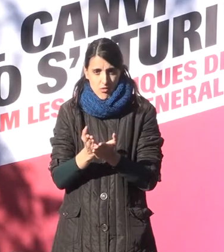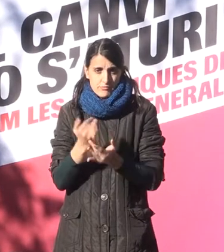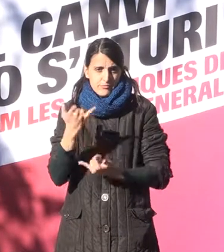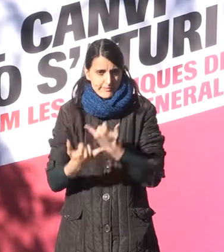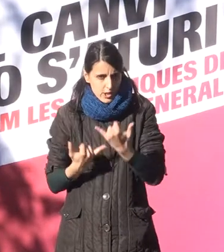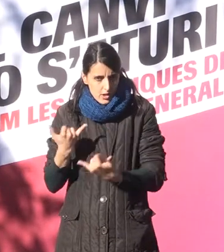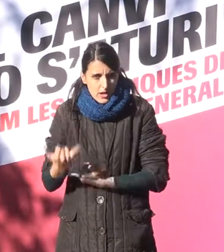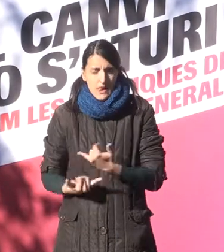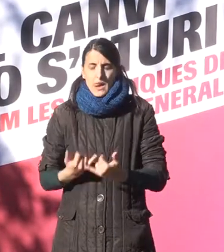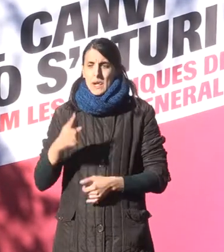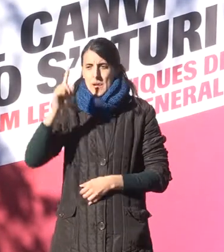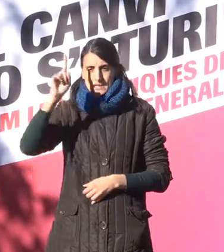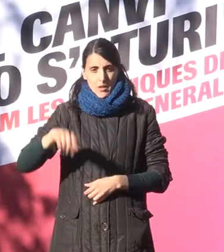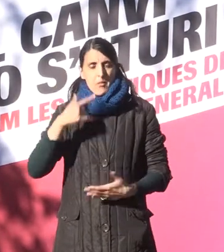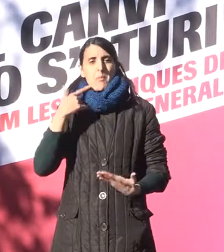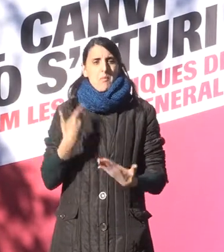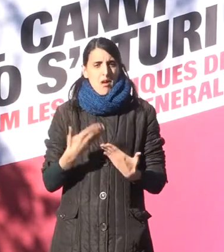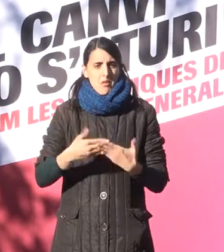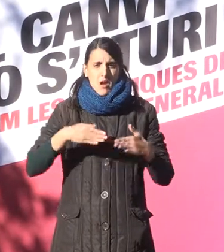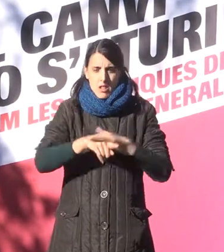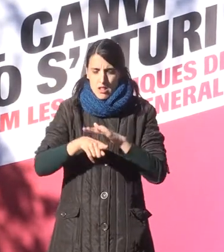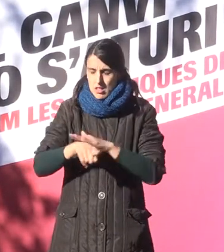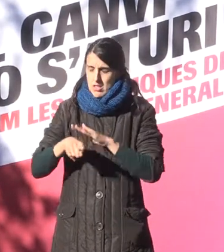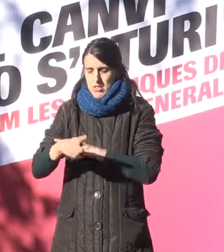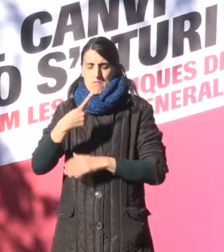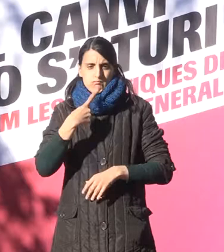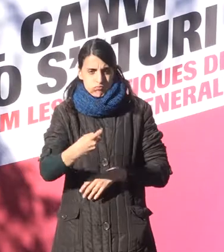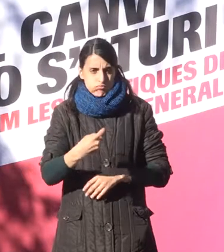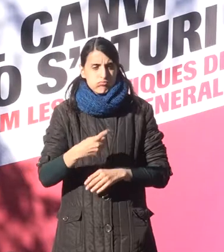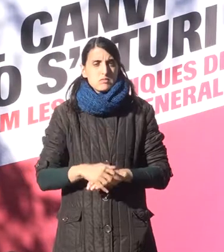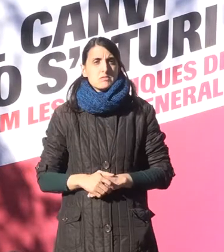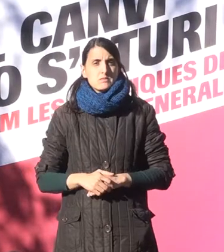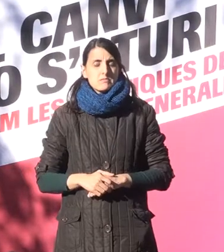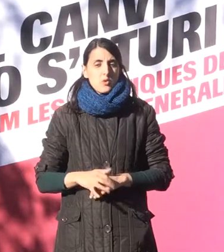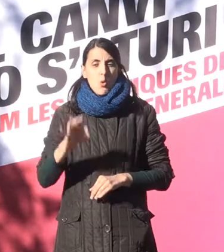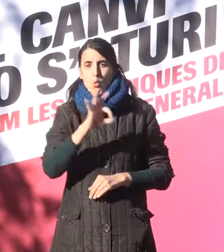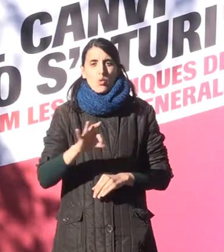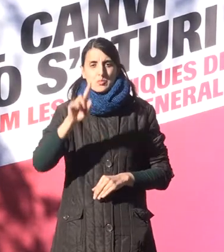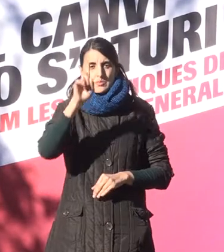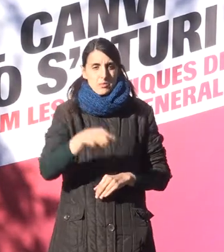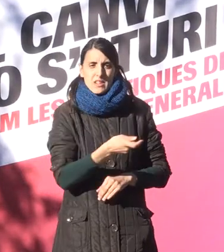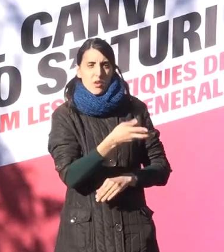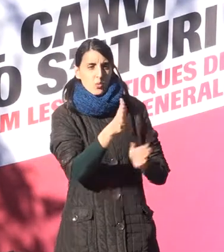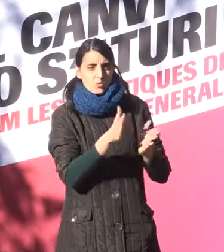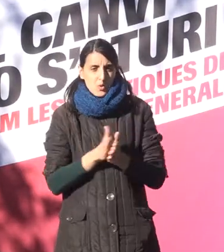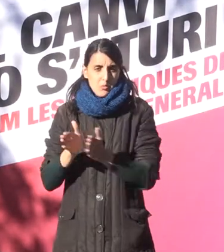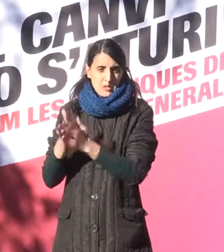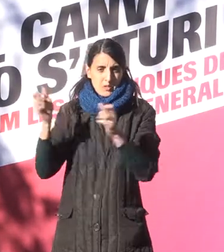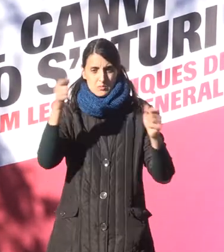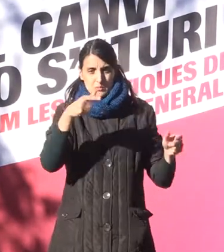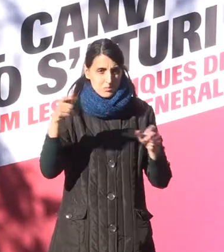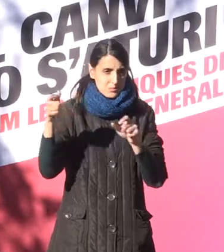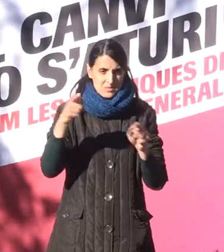tema de los papeles como nos cuestan o lamentablemente como tenemos a compañeros migrantes dentro